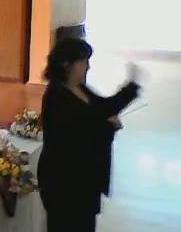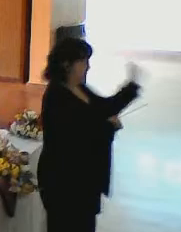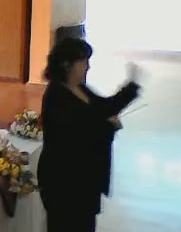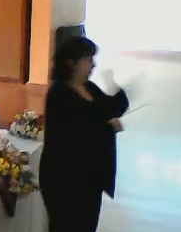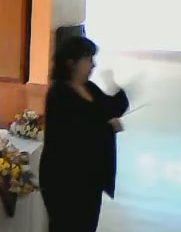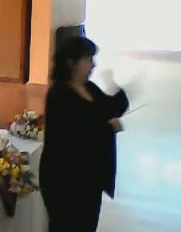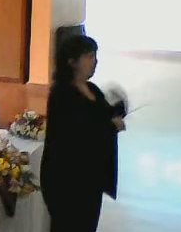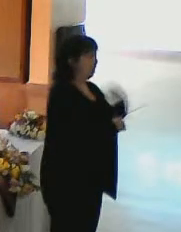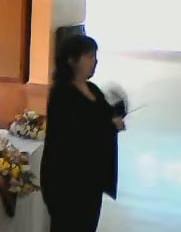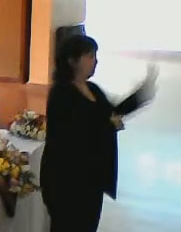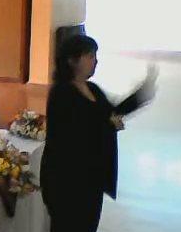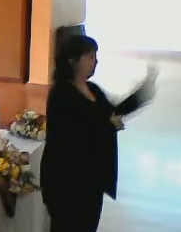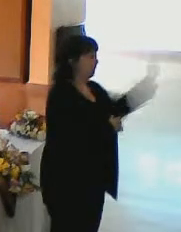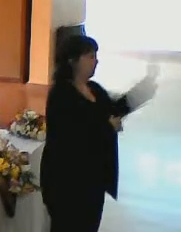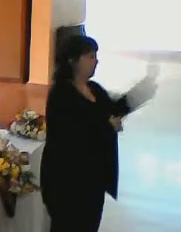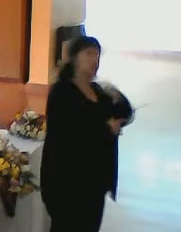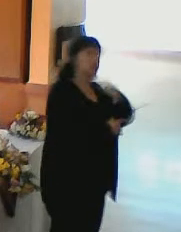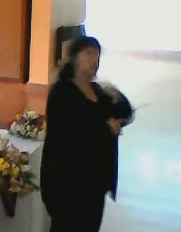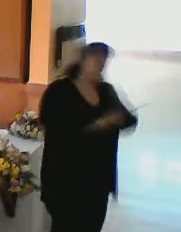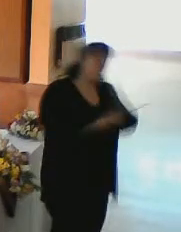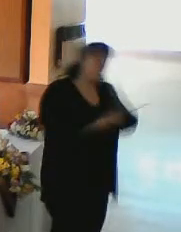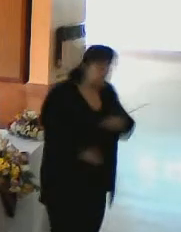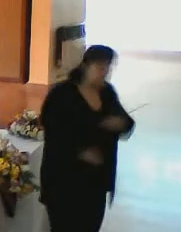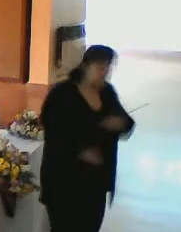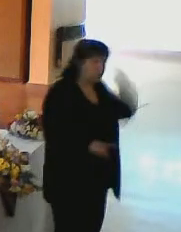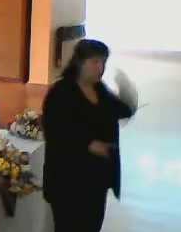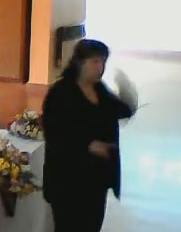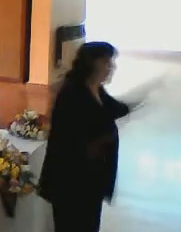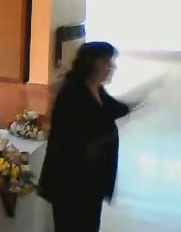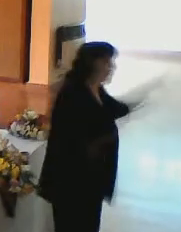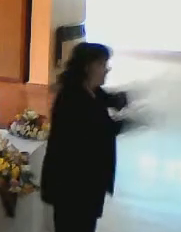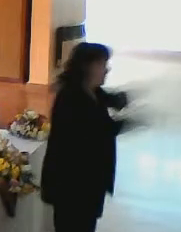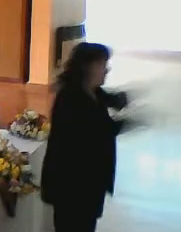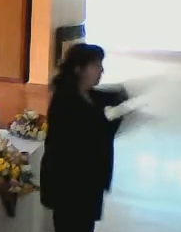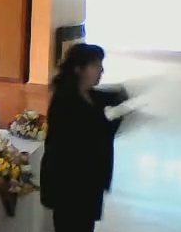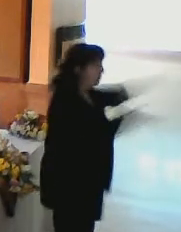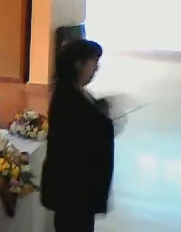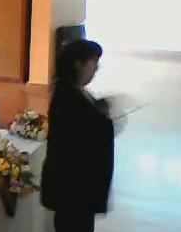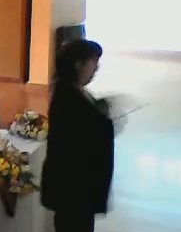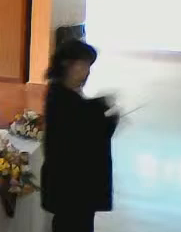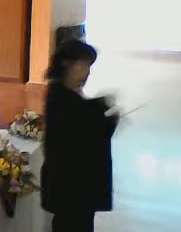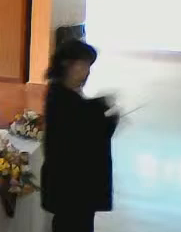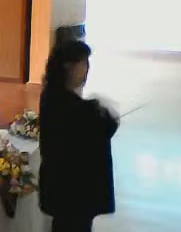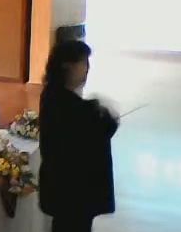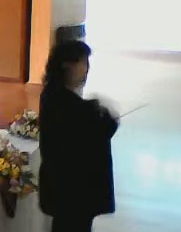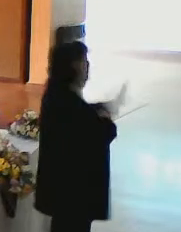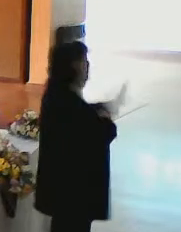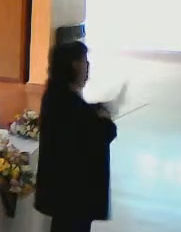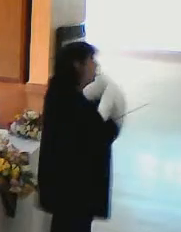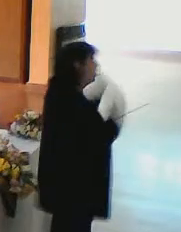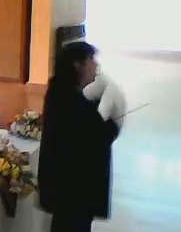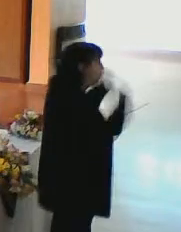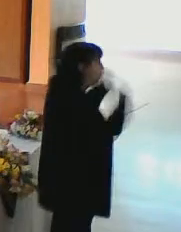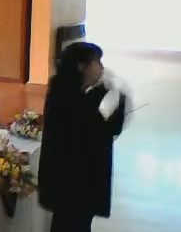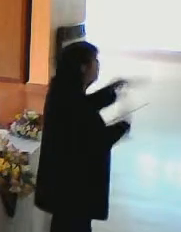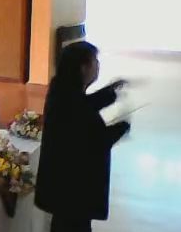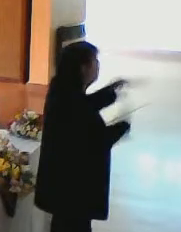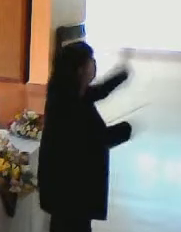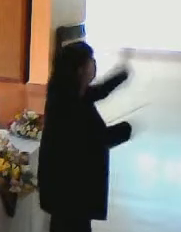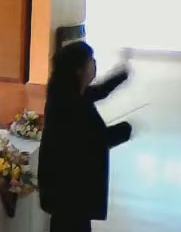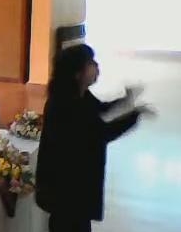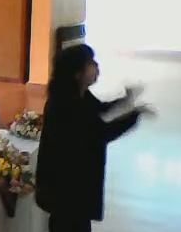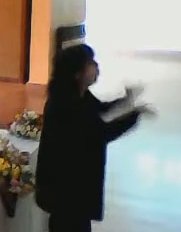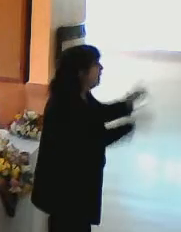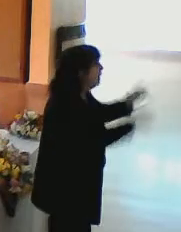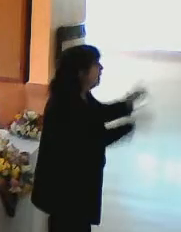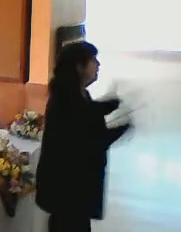es un tipo ya de pequeño, hiperactivo, inquieto, y nosotros le decimos, bueno, no se preocupe, ya cuando vaya a la escuela la señorita